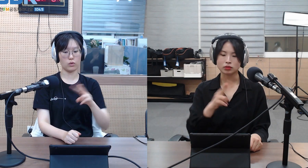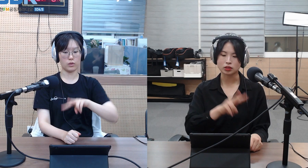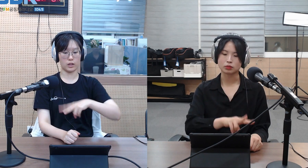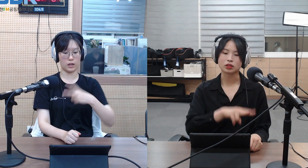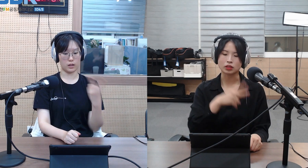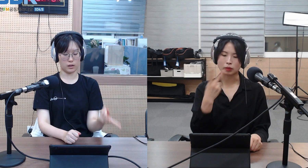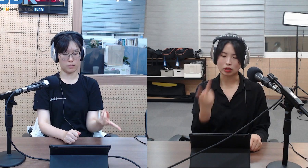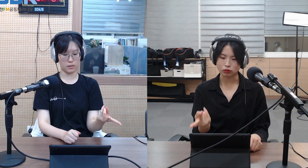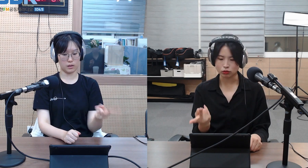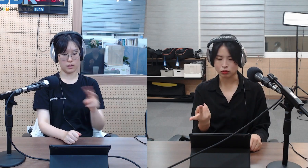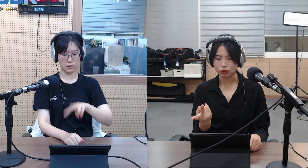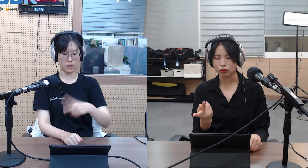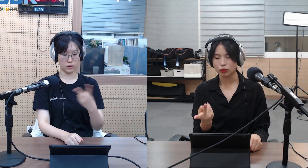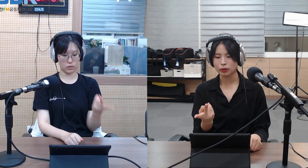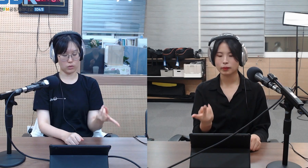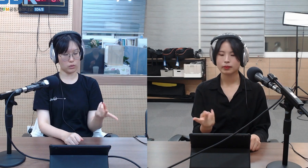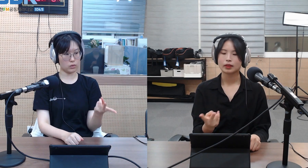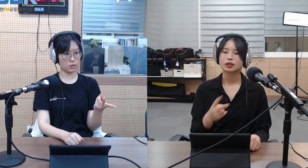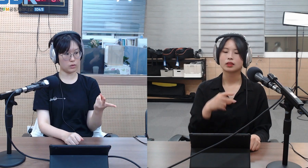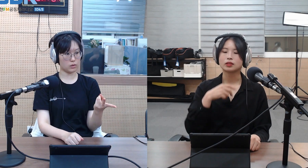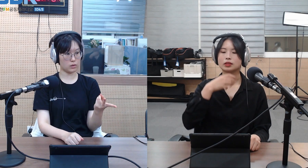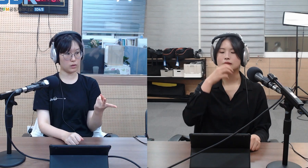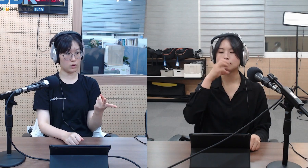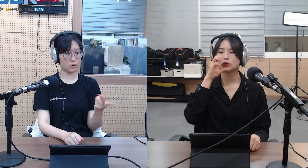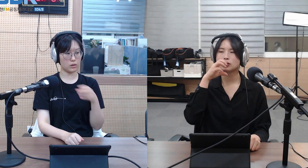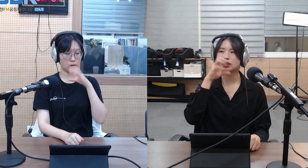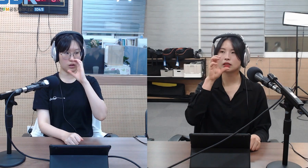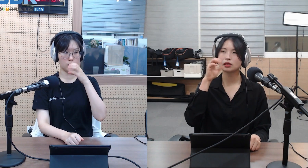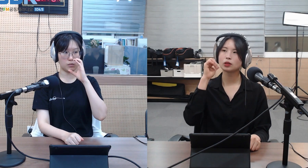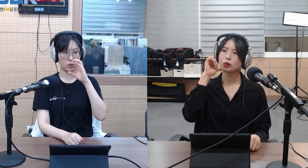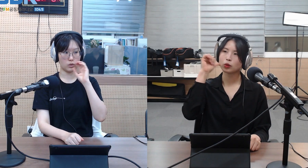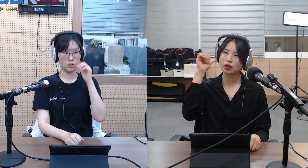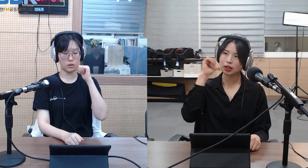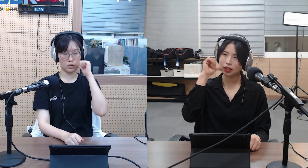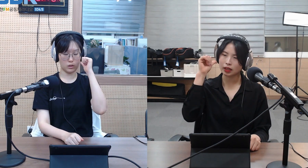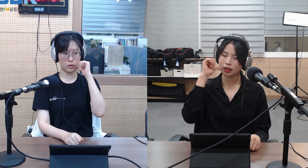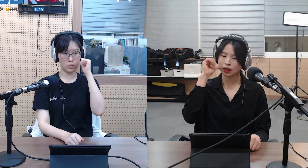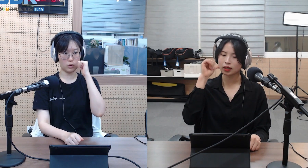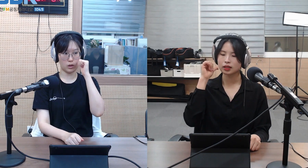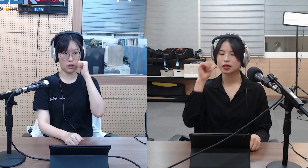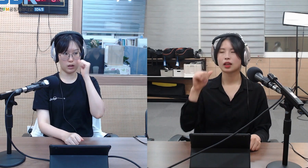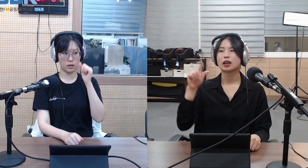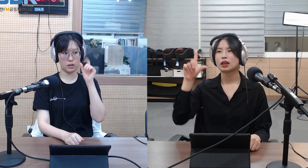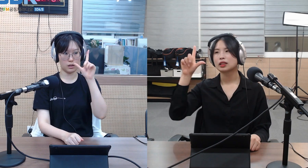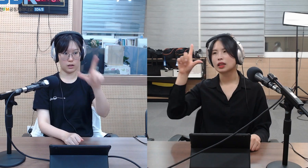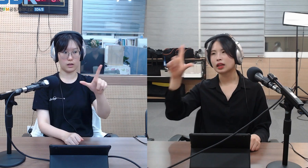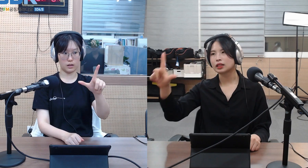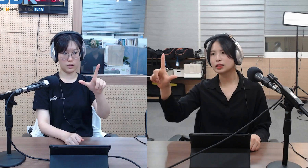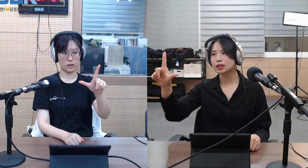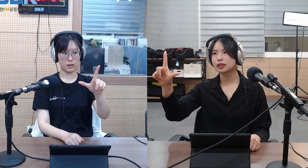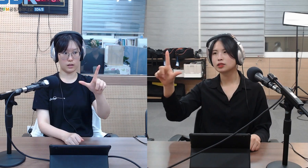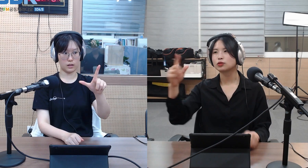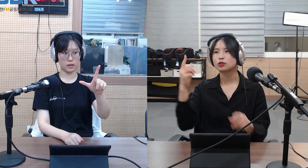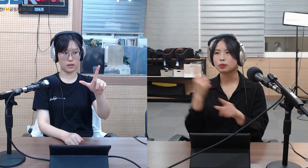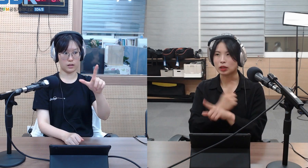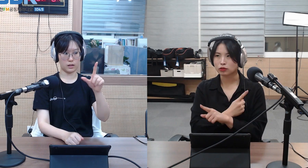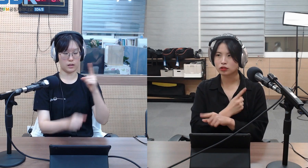뒤집으시면 돼요. 바꾸고 그다음 음료는 콜라에 L 사이즈로 바꾸는